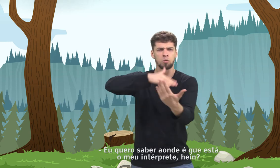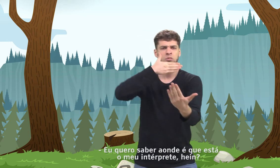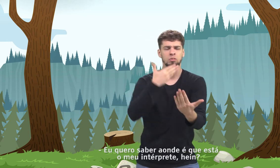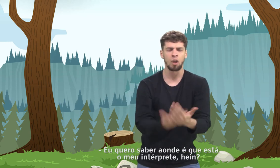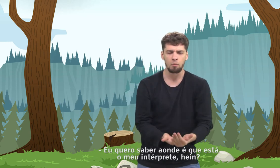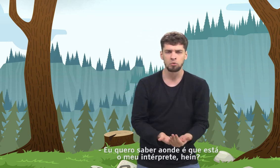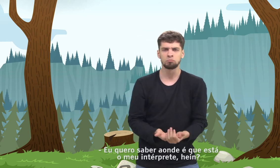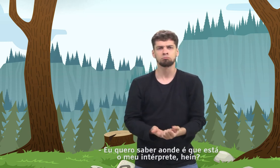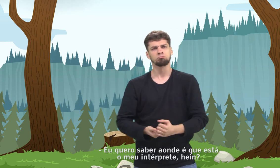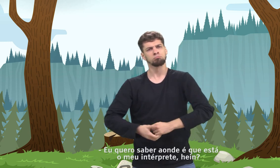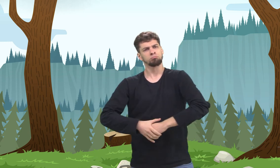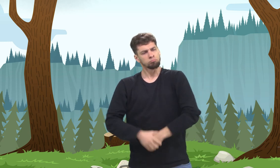o intérprete